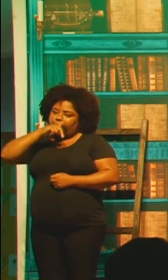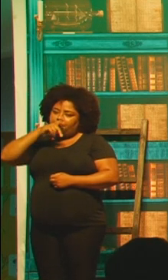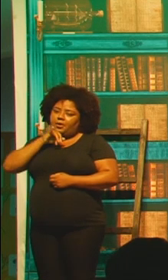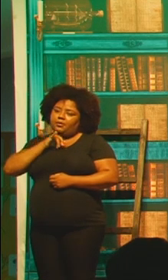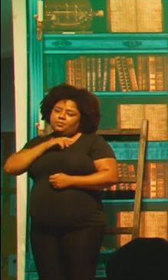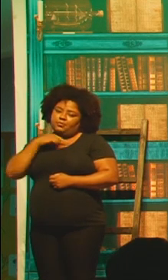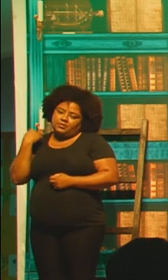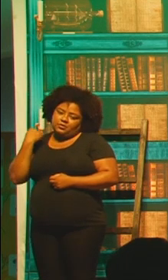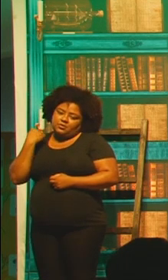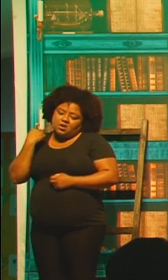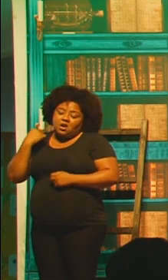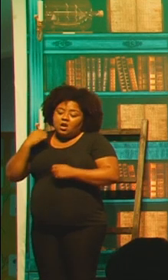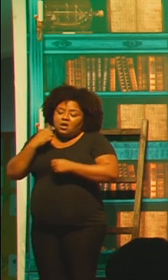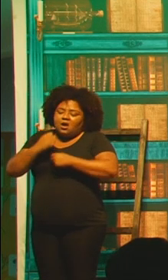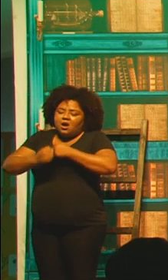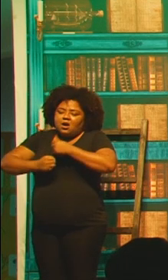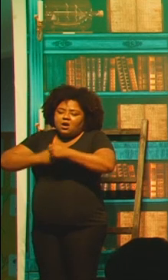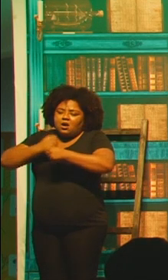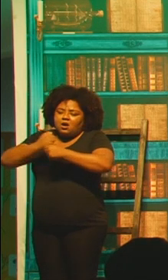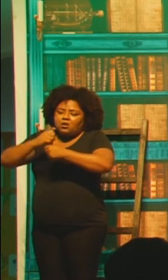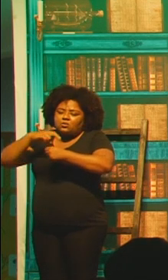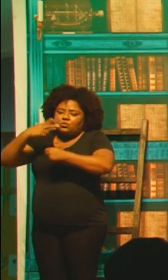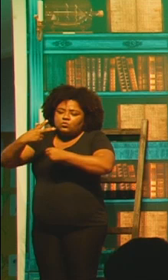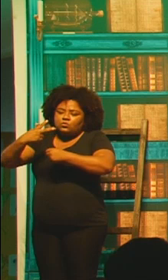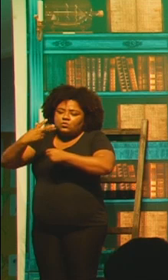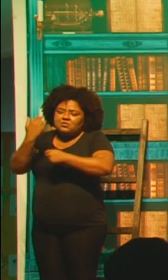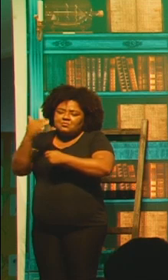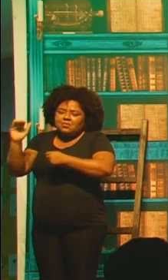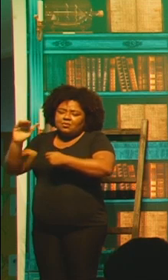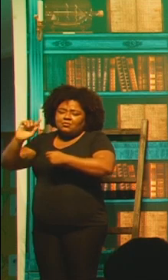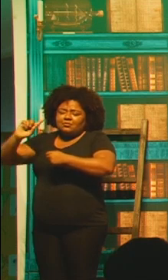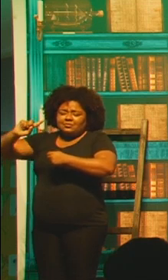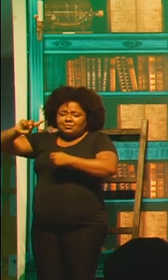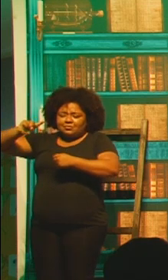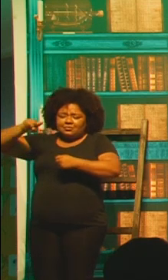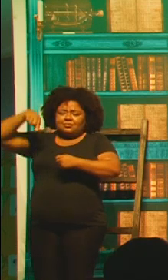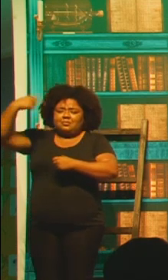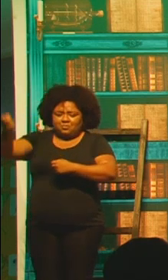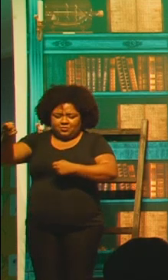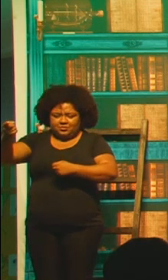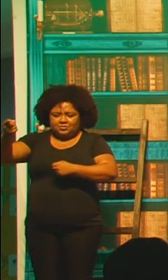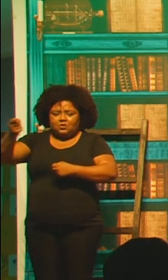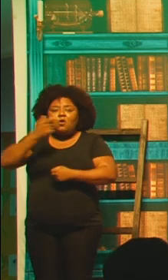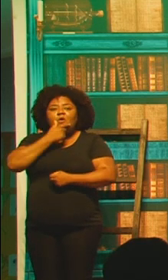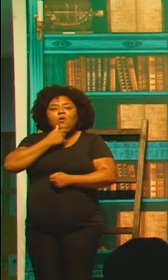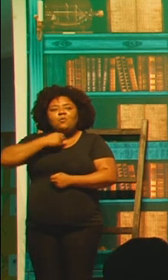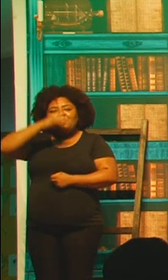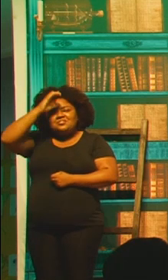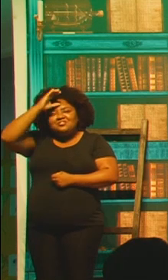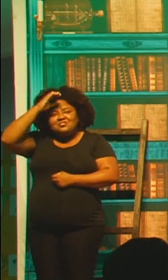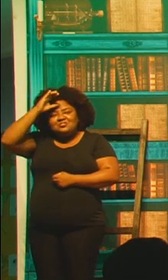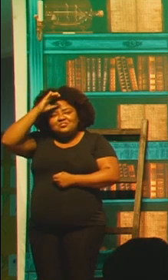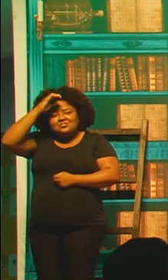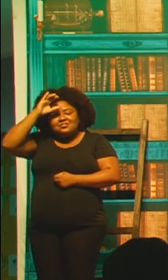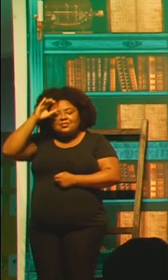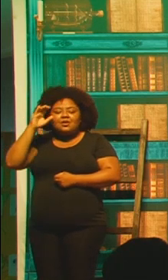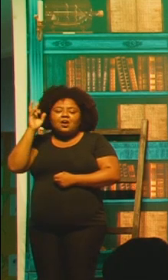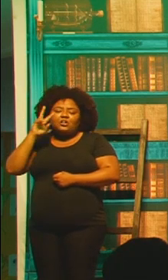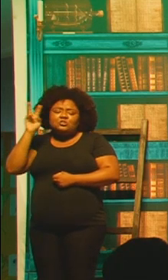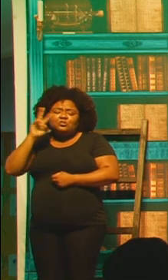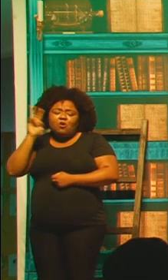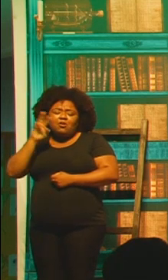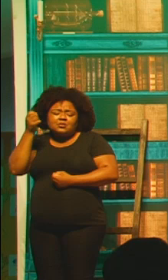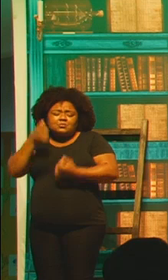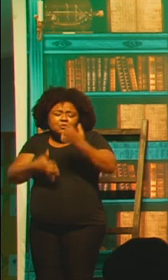um ano e meio, dois anos depois, eu fui procurado por um tio que contou a história que deu